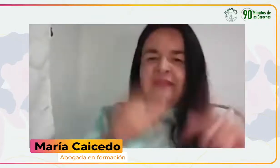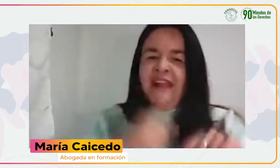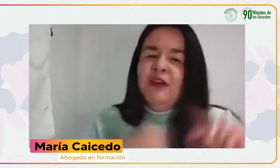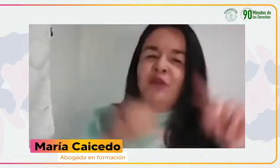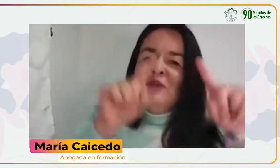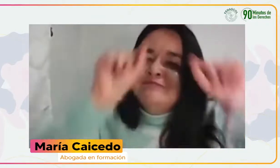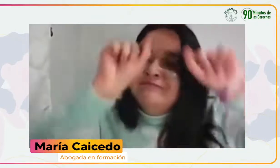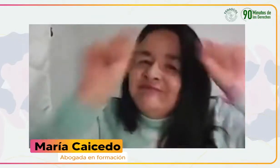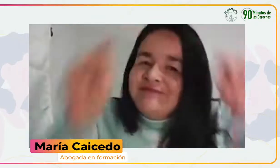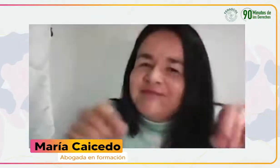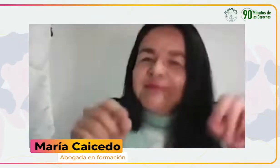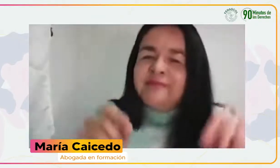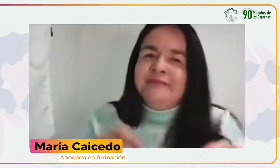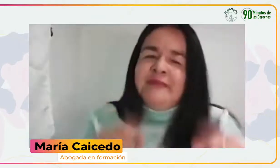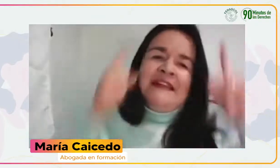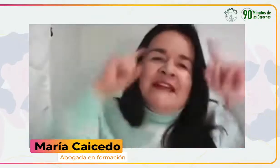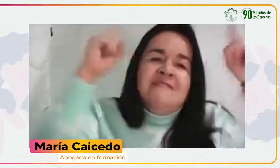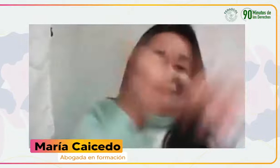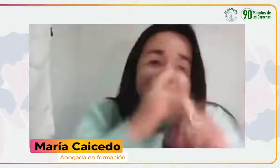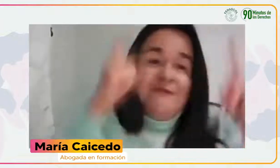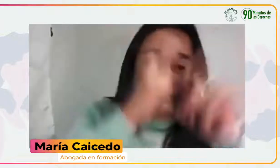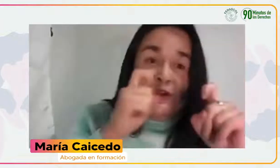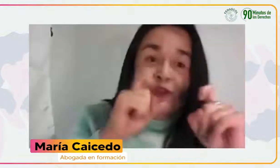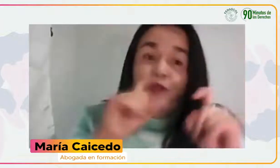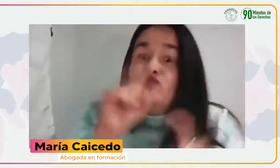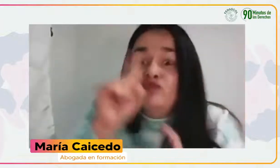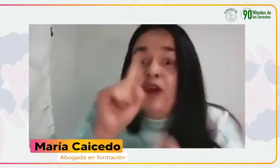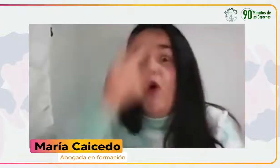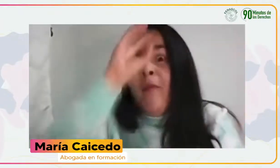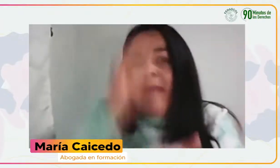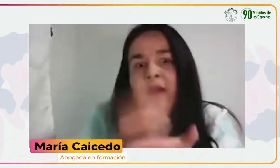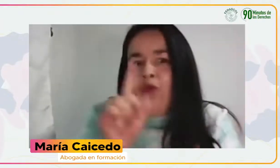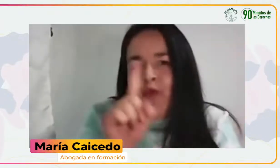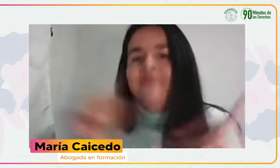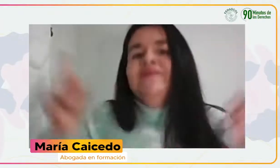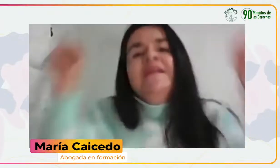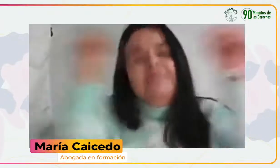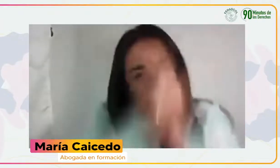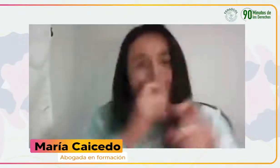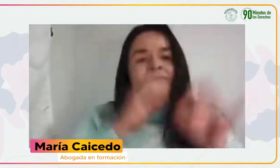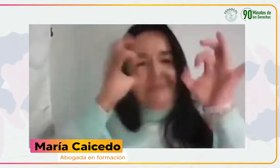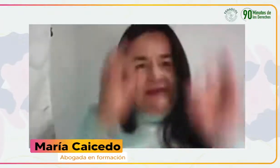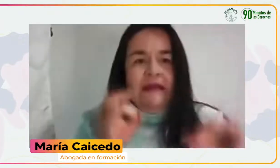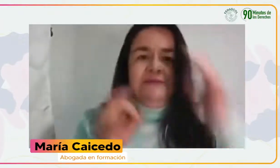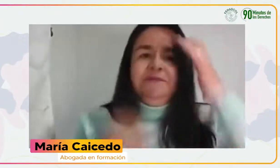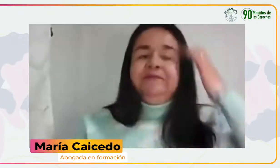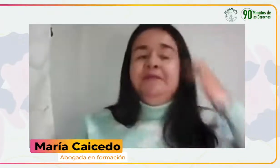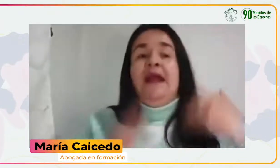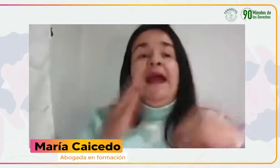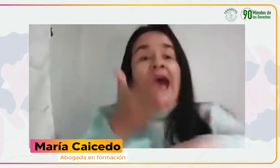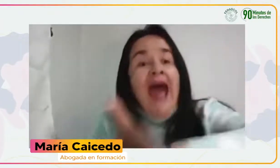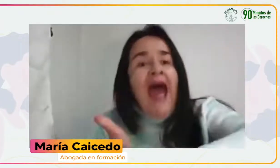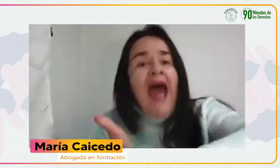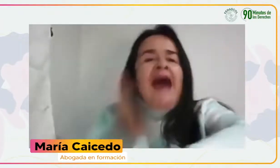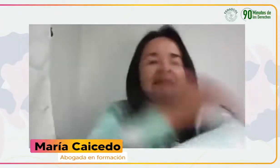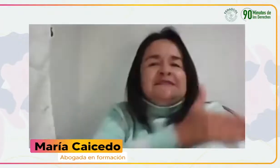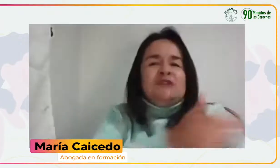más rápido, con más fluidez, pero no sé, lo dejo aquí a modo de reflexión. Las mujeres de pronto no tenemos esta